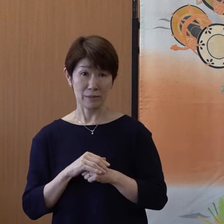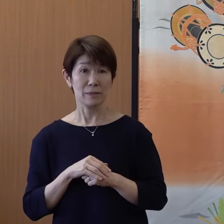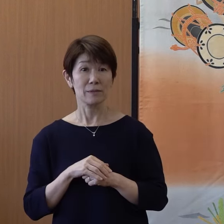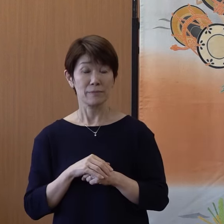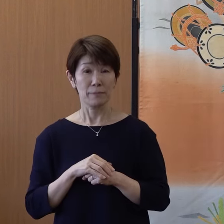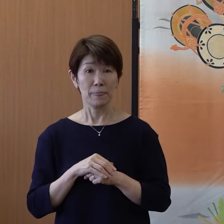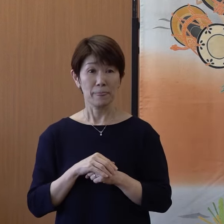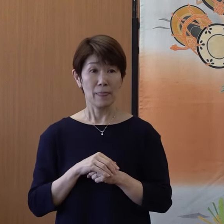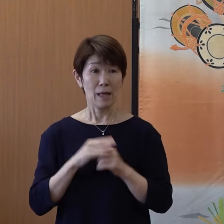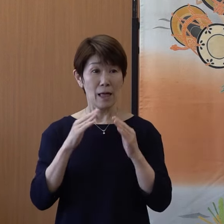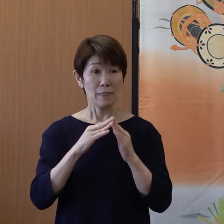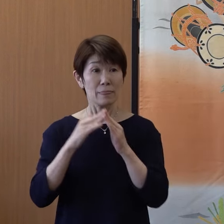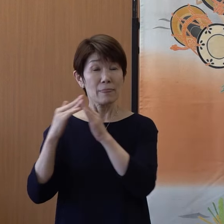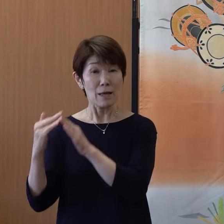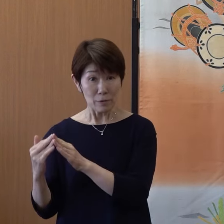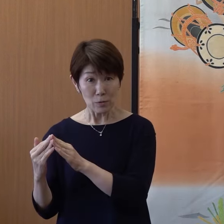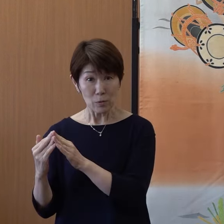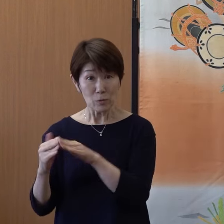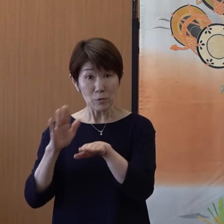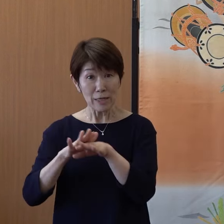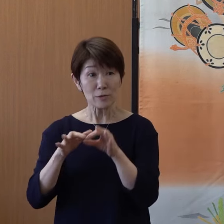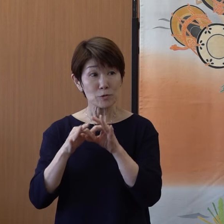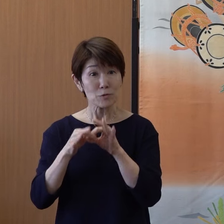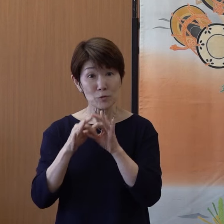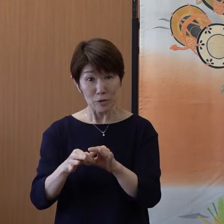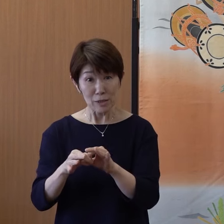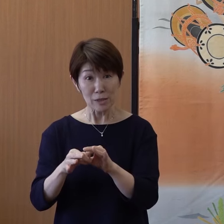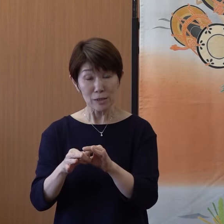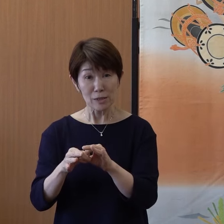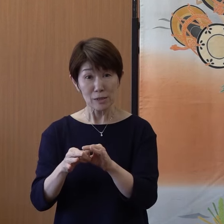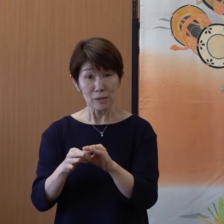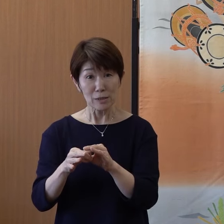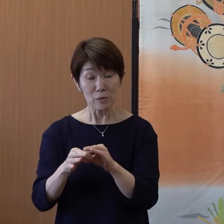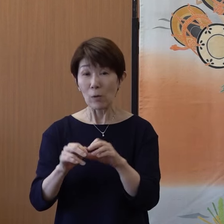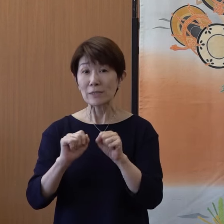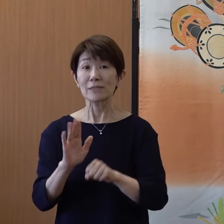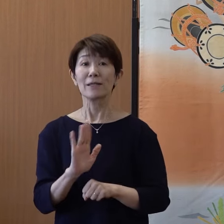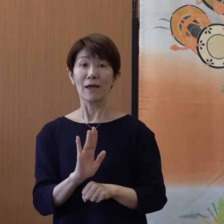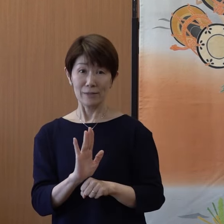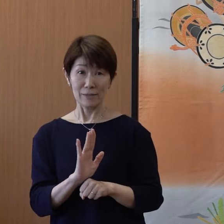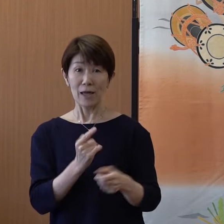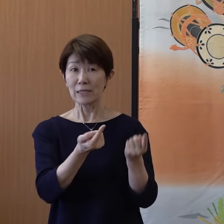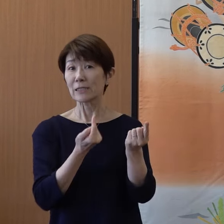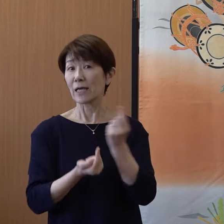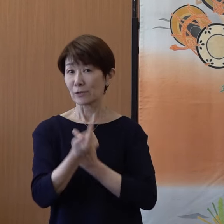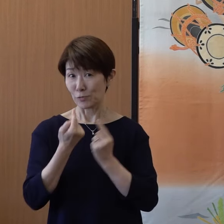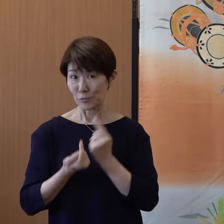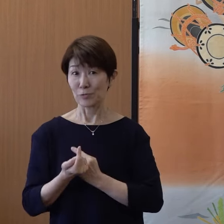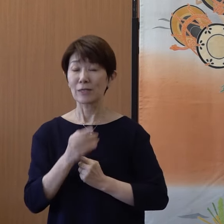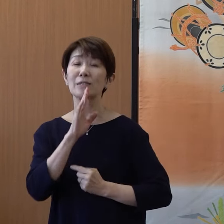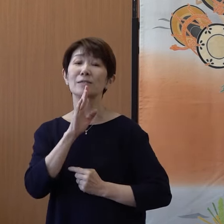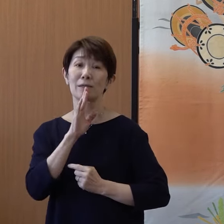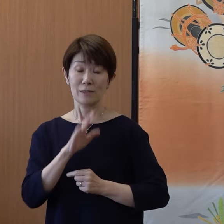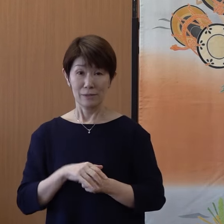転居の手続きを取らずに来られているというのが、実際なので、当方としては、